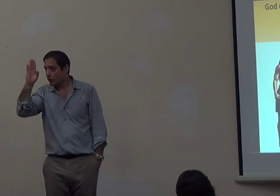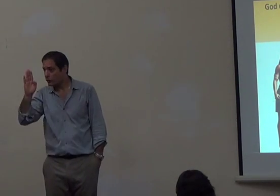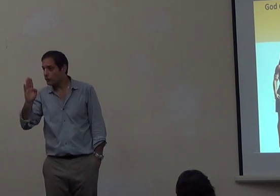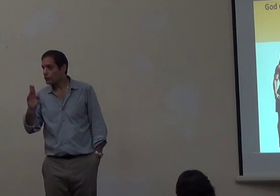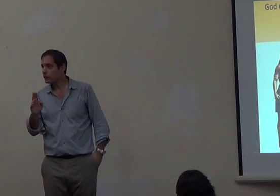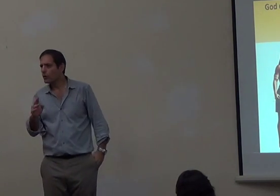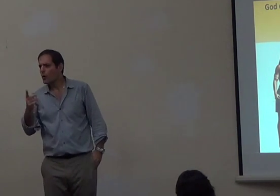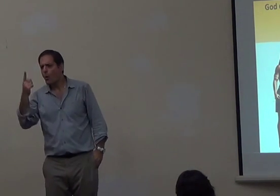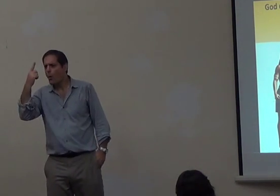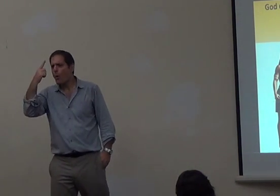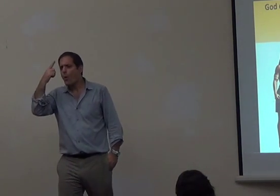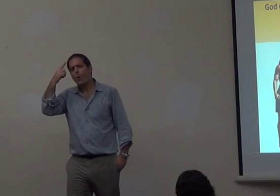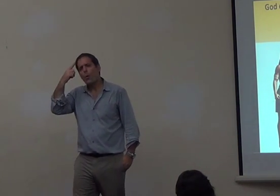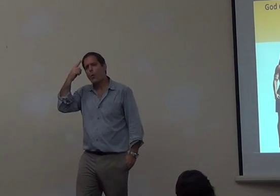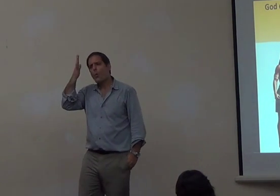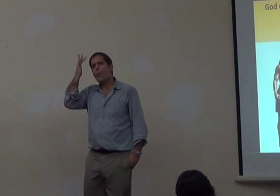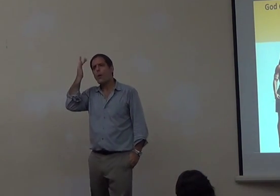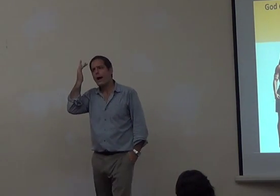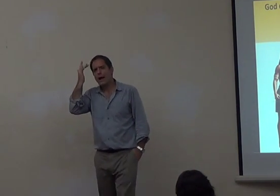Dios.